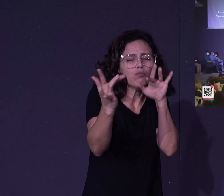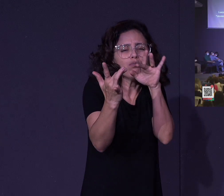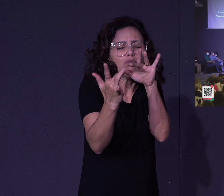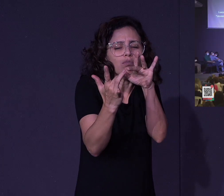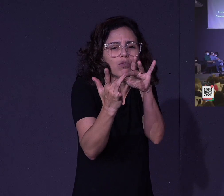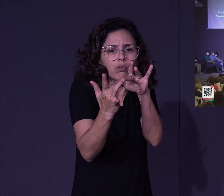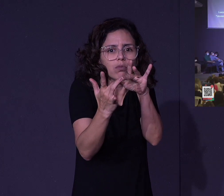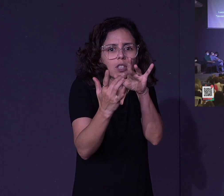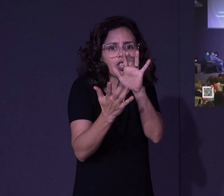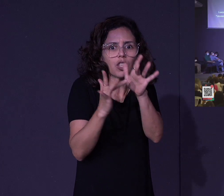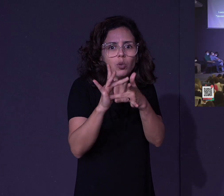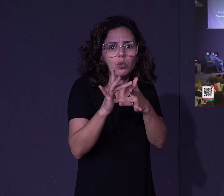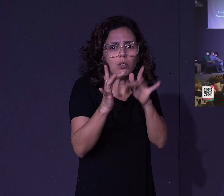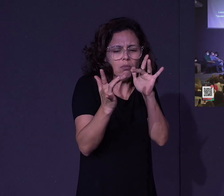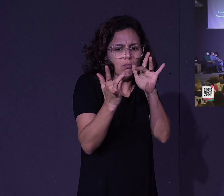como multidão.